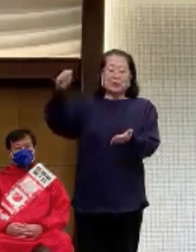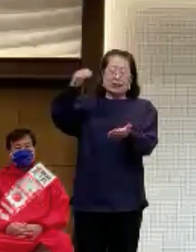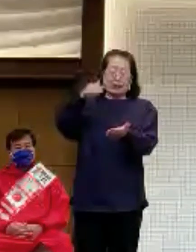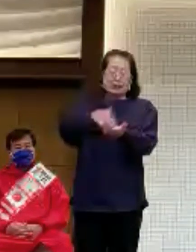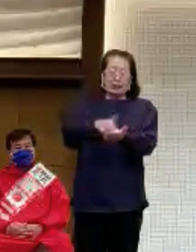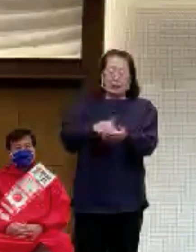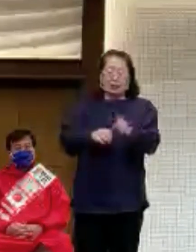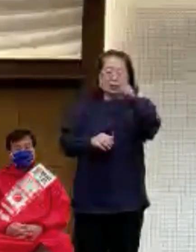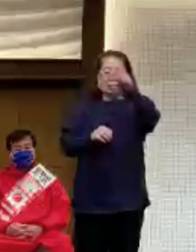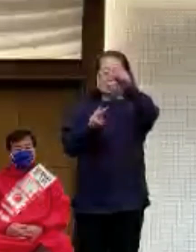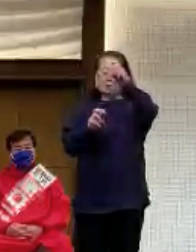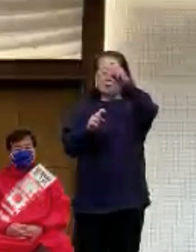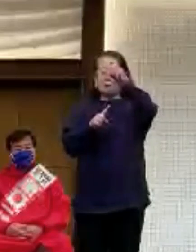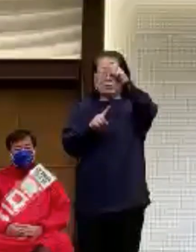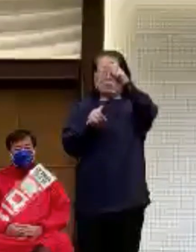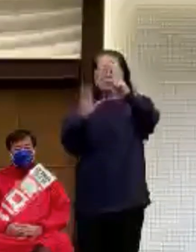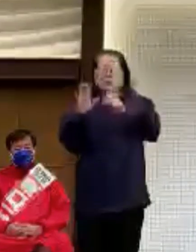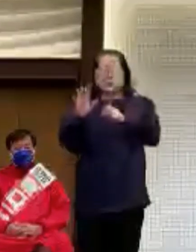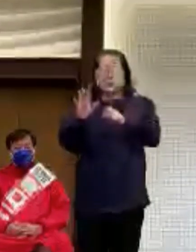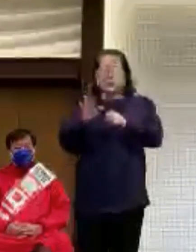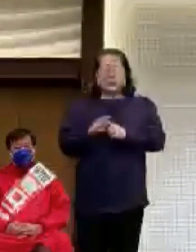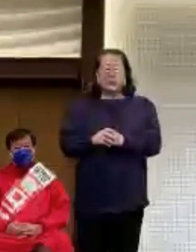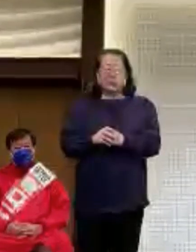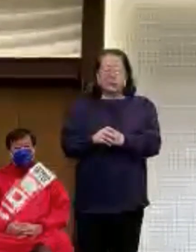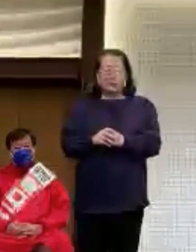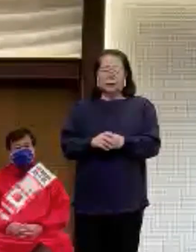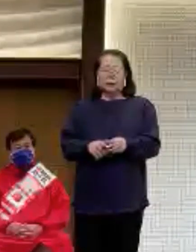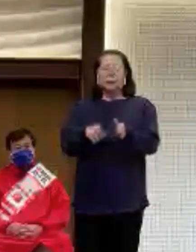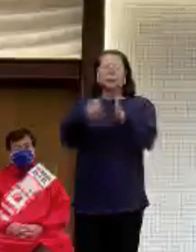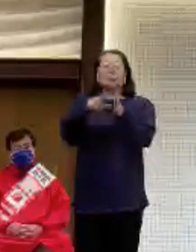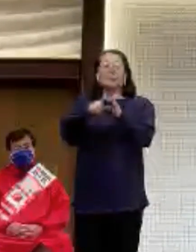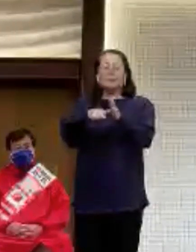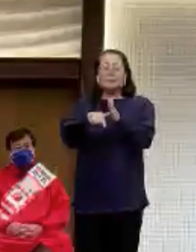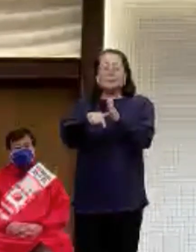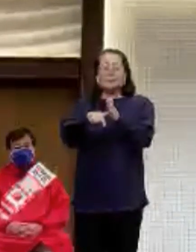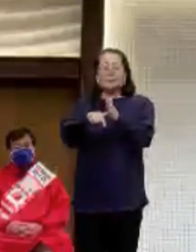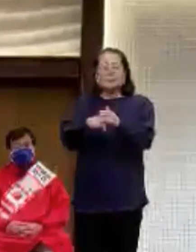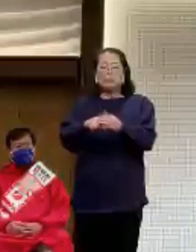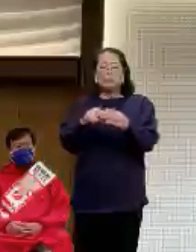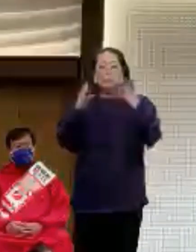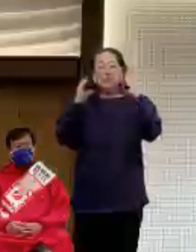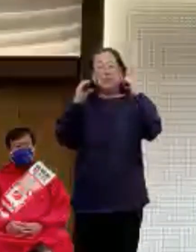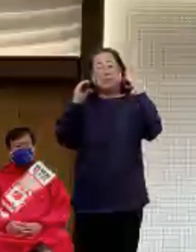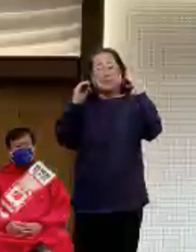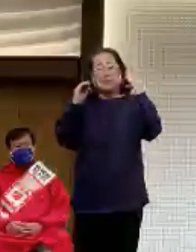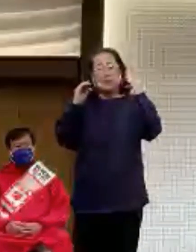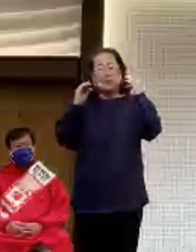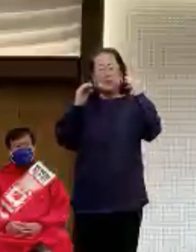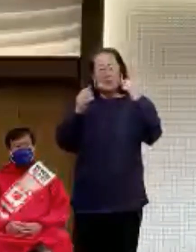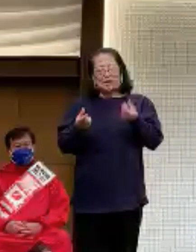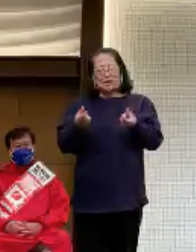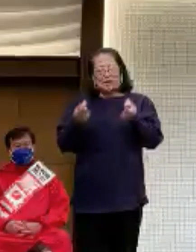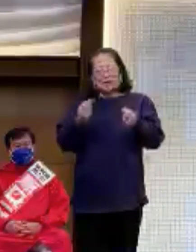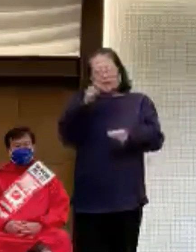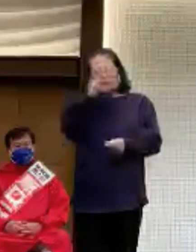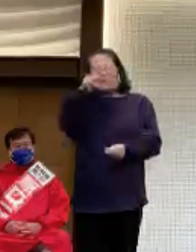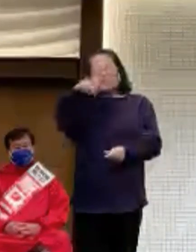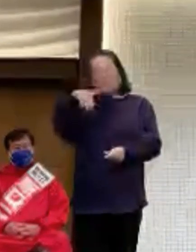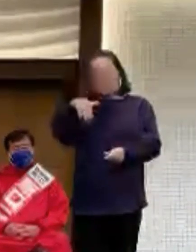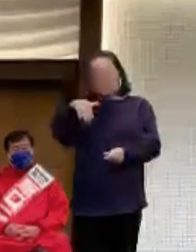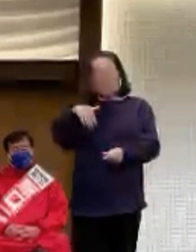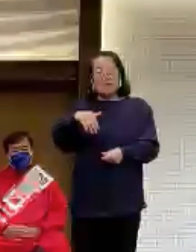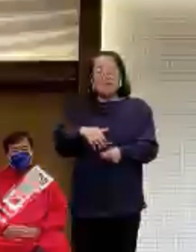最後が31日になりますので、その時に笑顔でやっぱりよかった